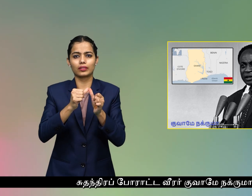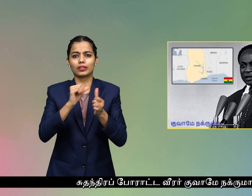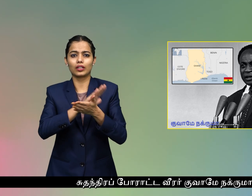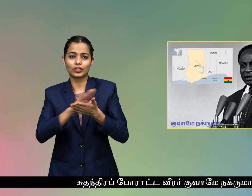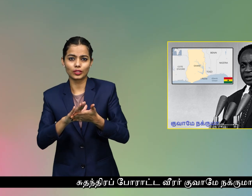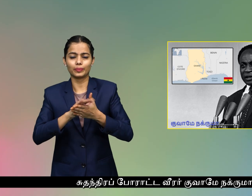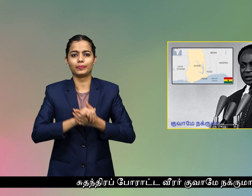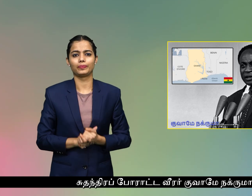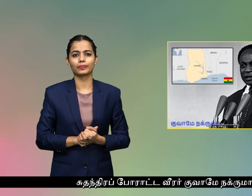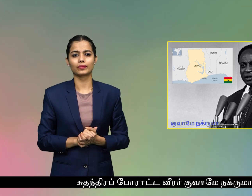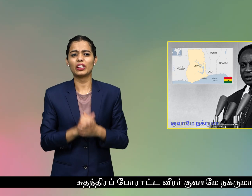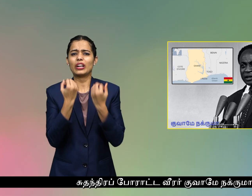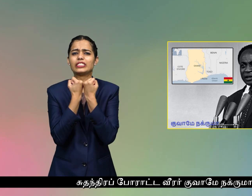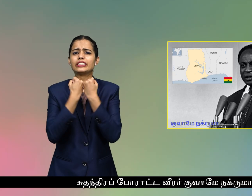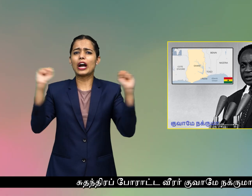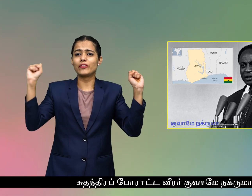நக்ருமா ஆவார்.